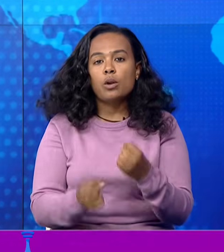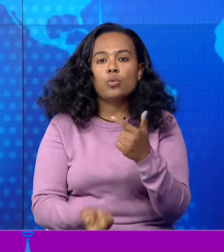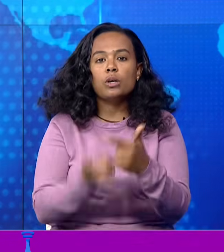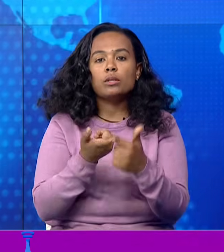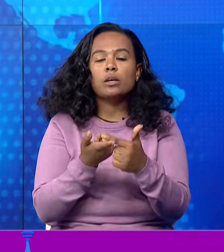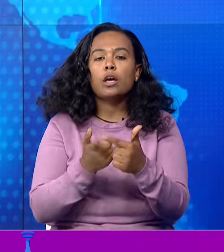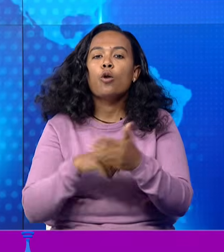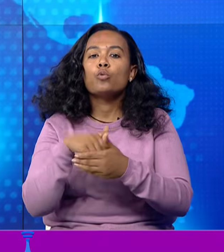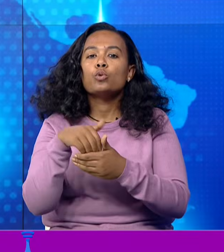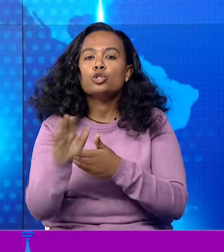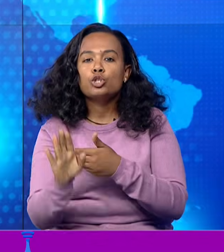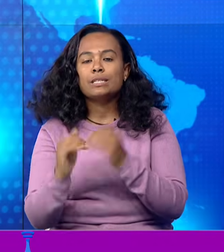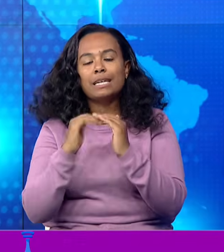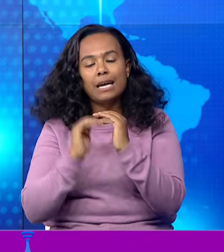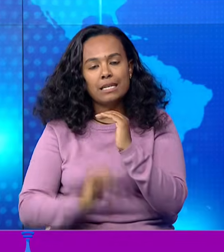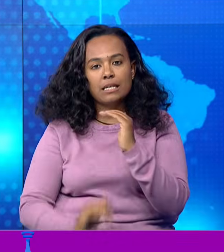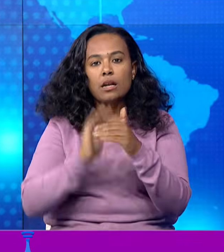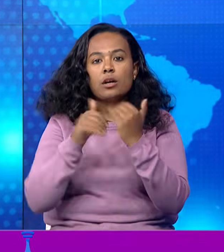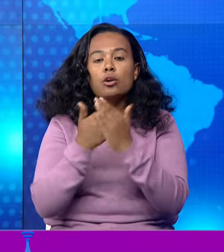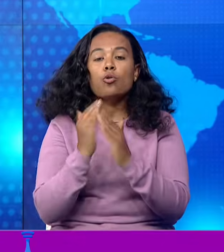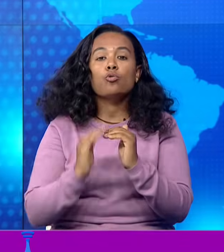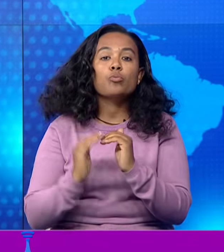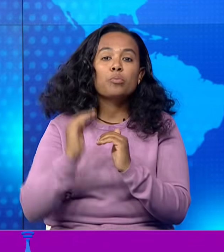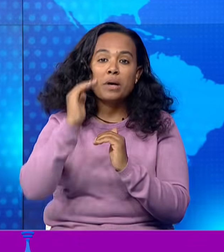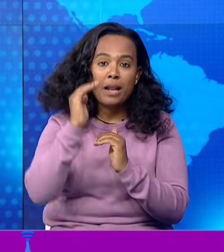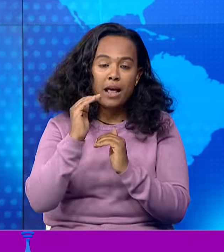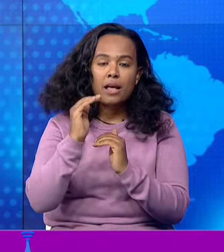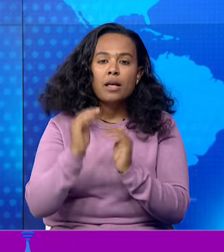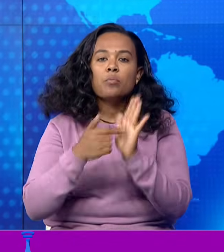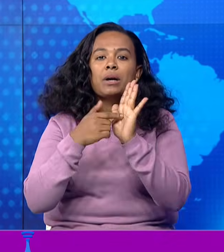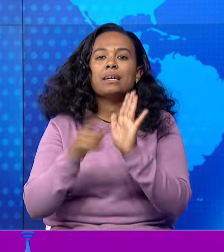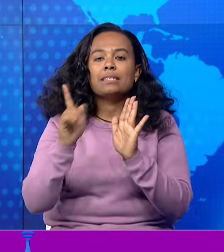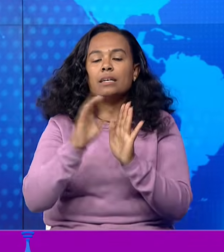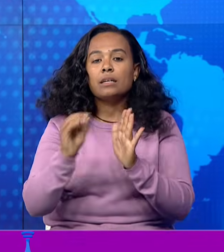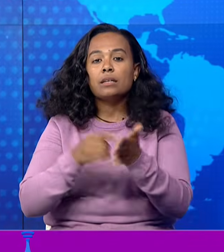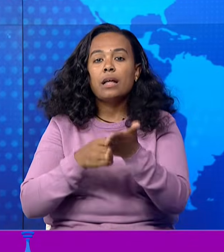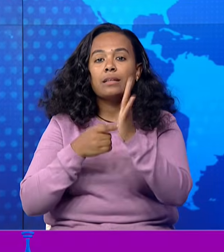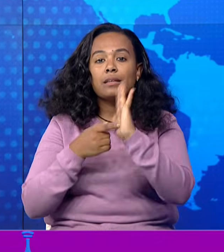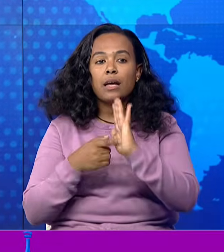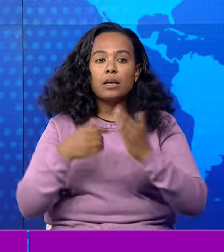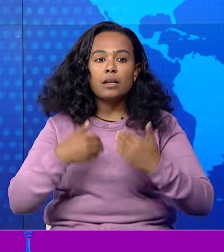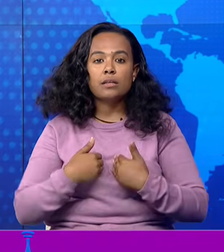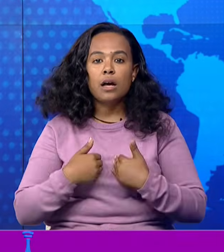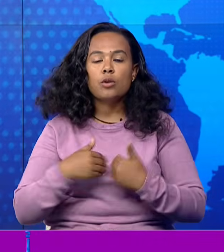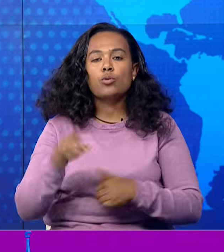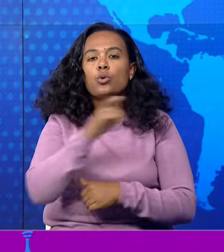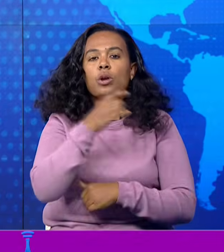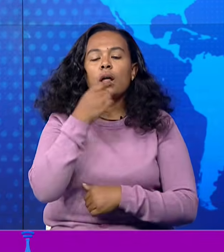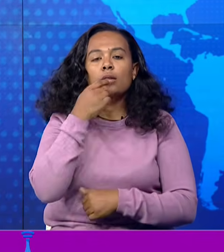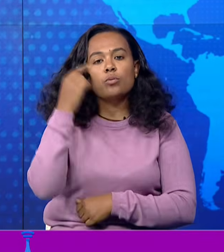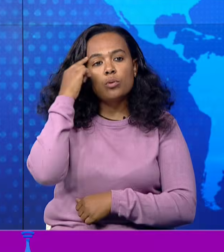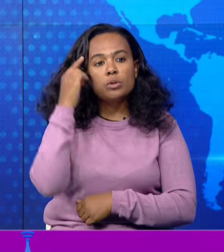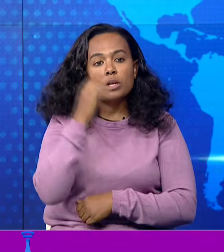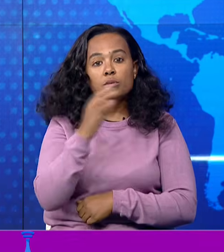ሁለተኛ ወጪ ይቀንሳል። ከሁሉም በላይ ደግሞ ግልጸኝነትና ተጠያቂነት ያለው ይሆናል ተብሎ ነው